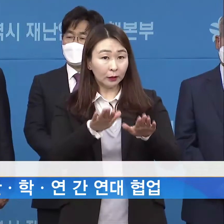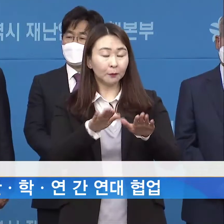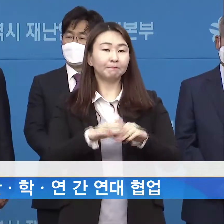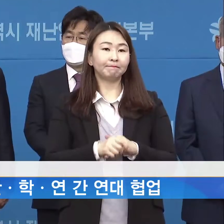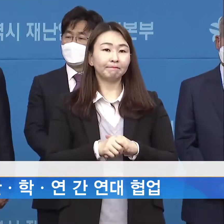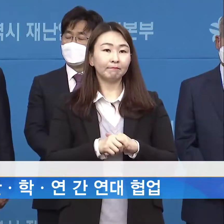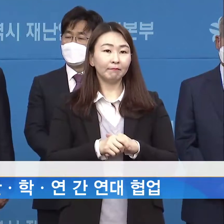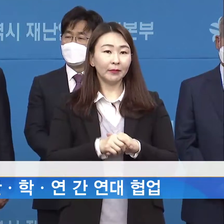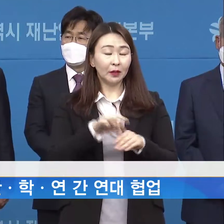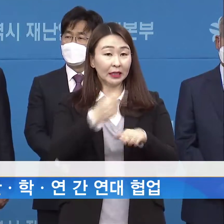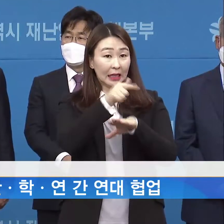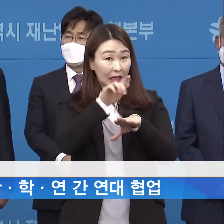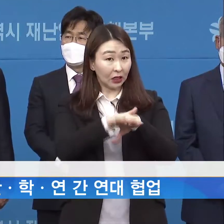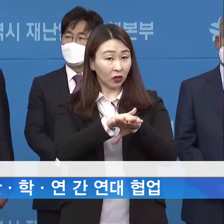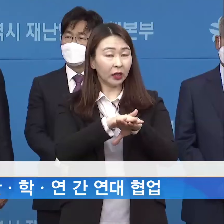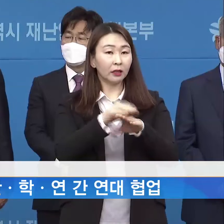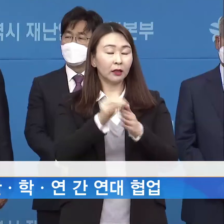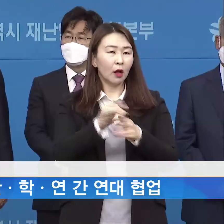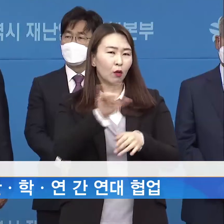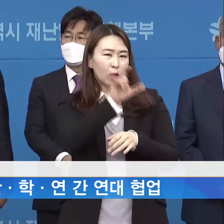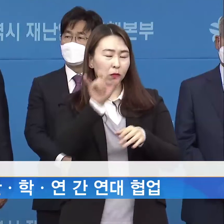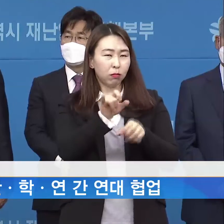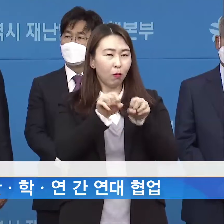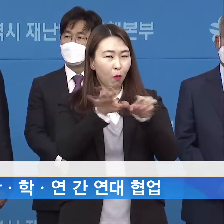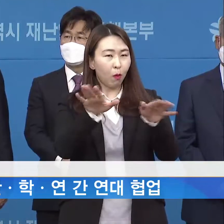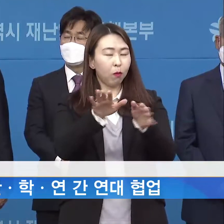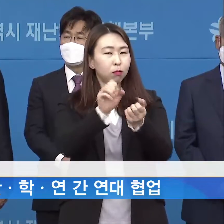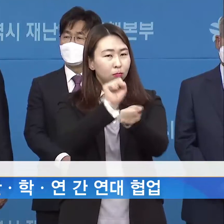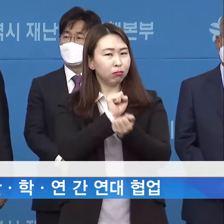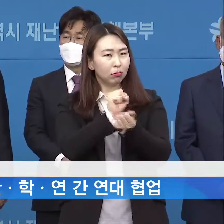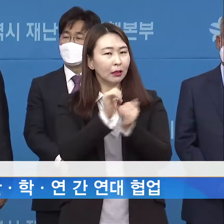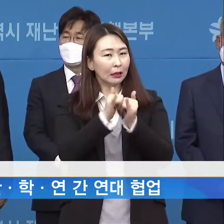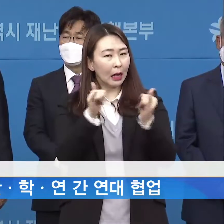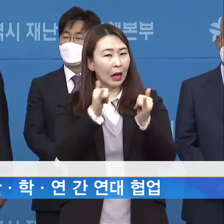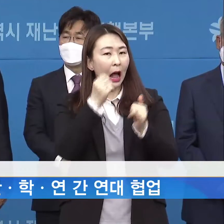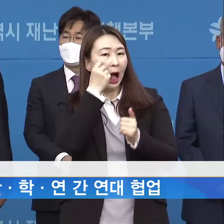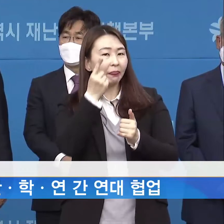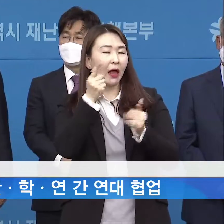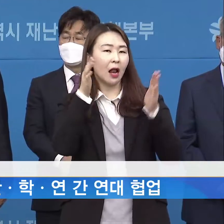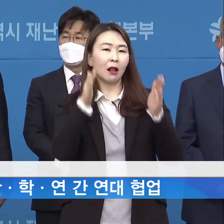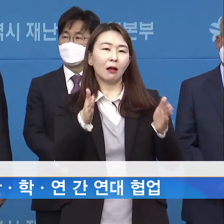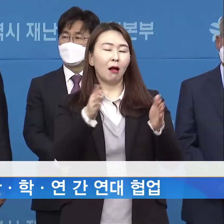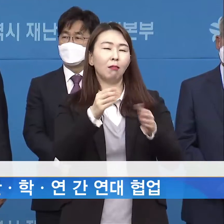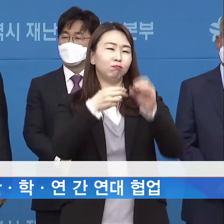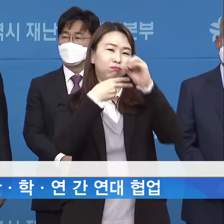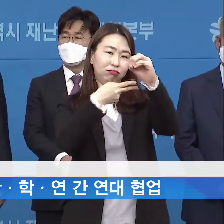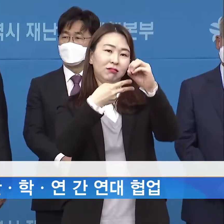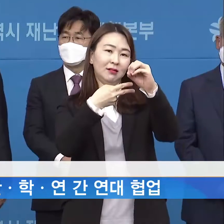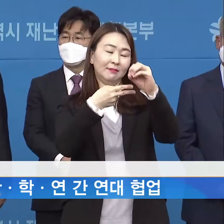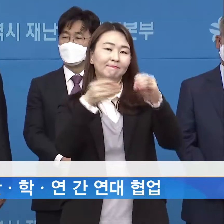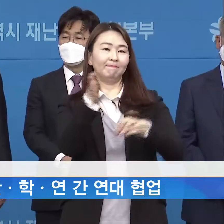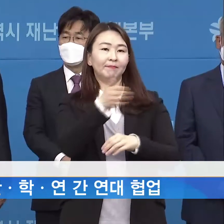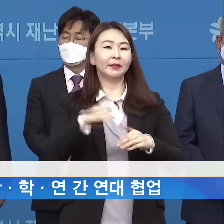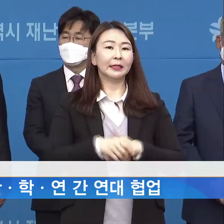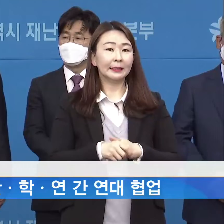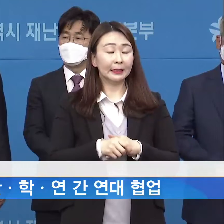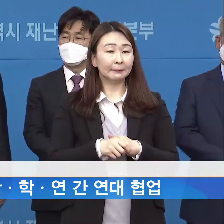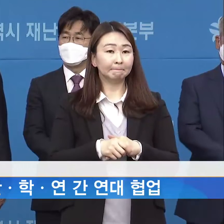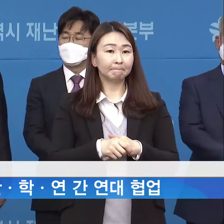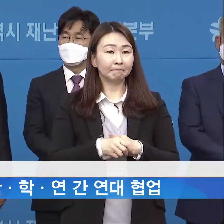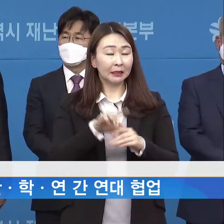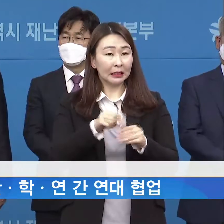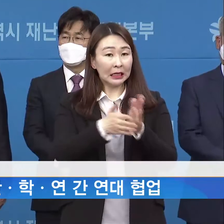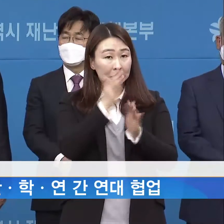오늘로 우리 대전에서는 코로나19 확진자가 한 달 넘게 발생하지 않고 있습니다.